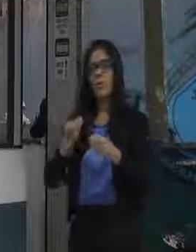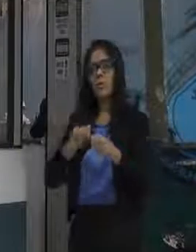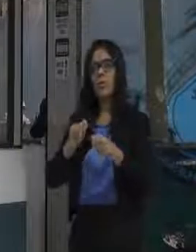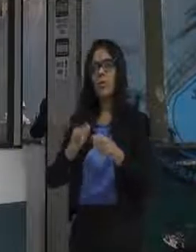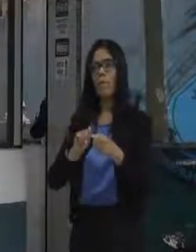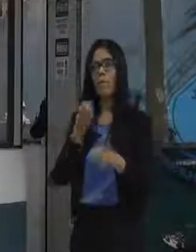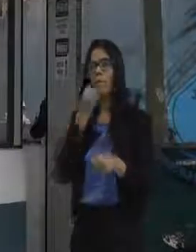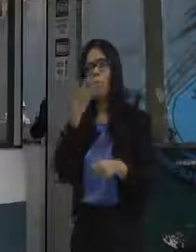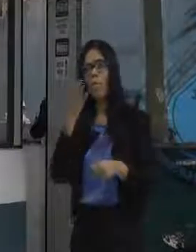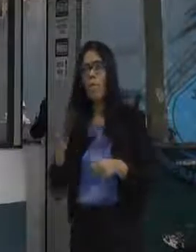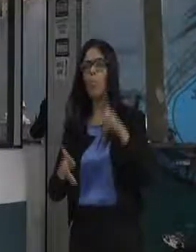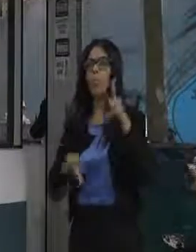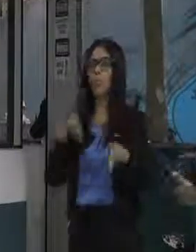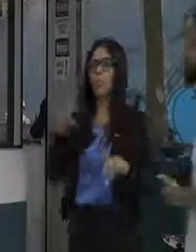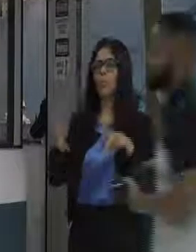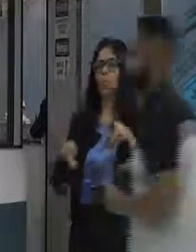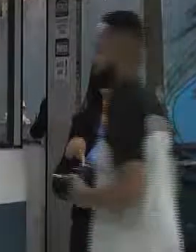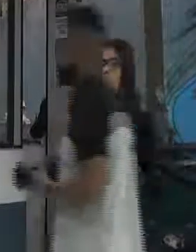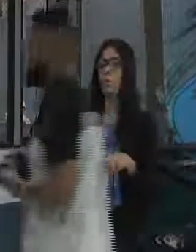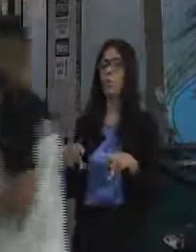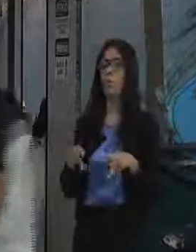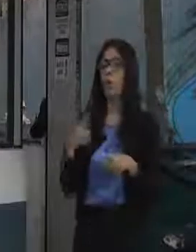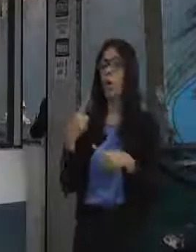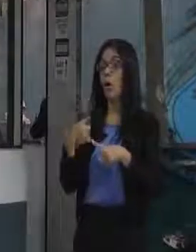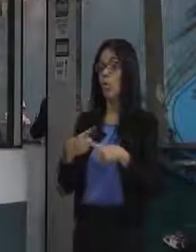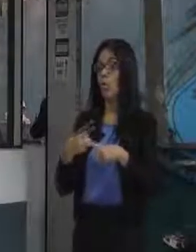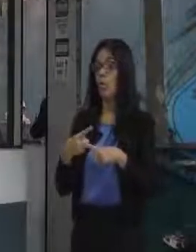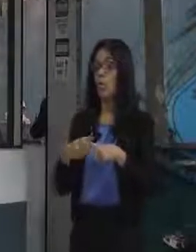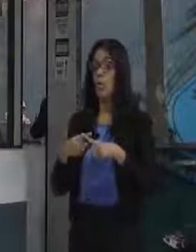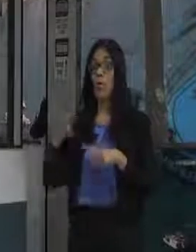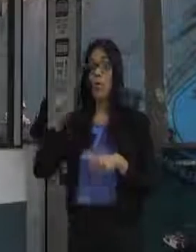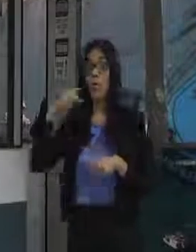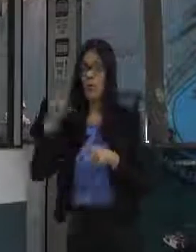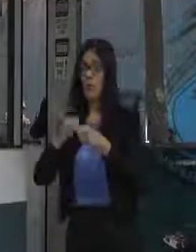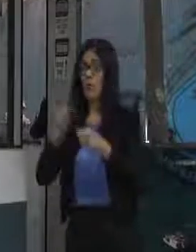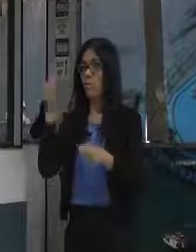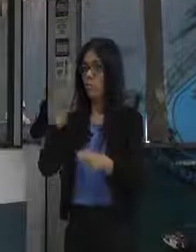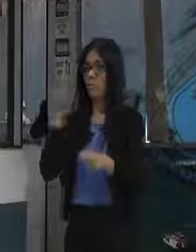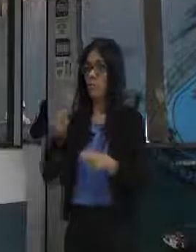executa é o poder executivo. E, ao mesmo tempo, agradeço